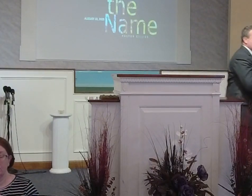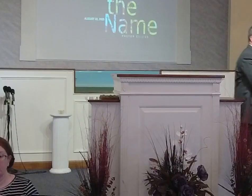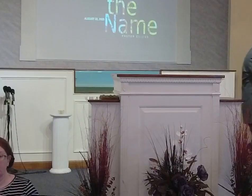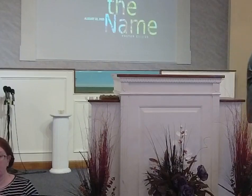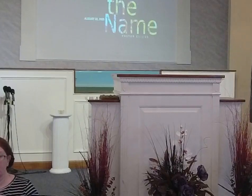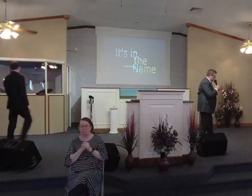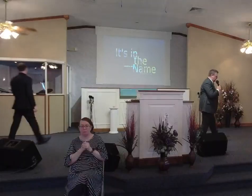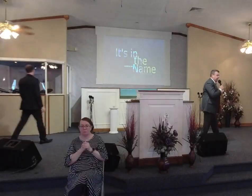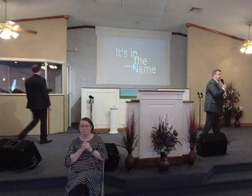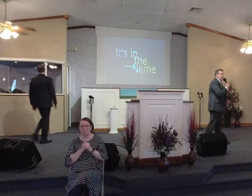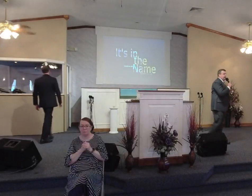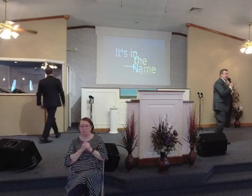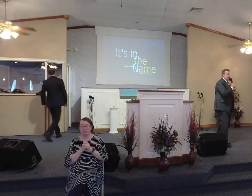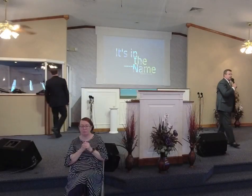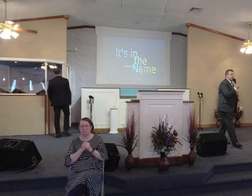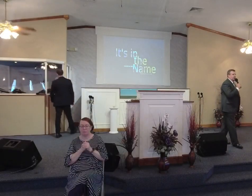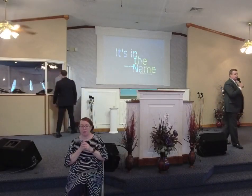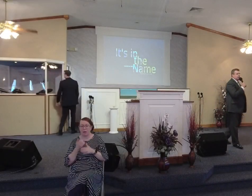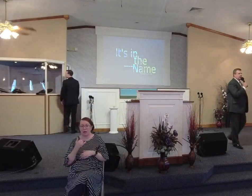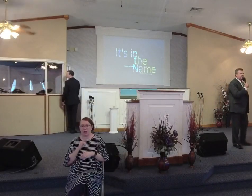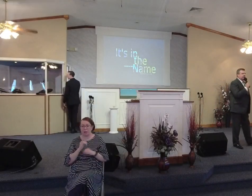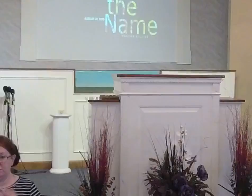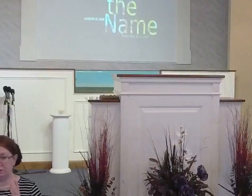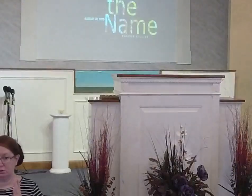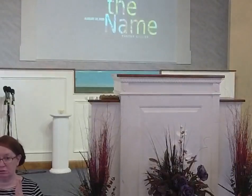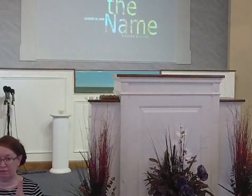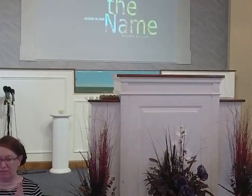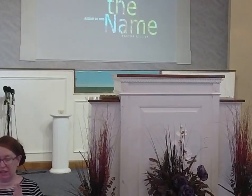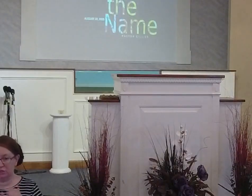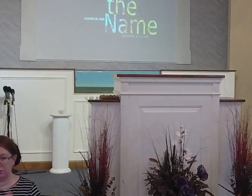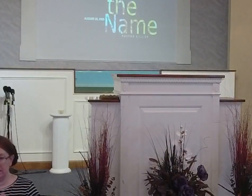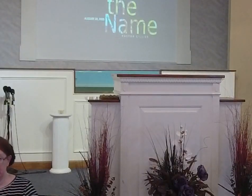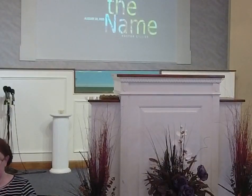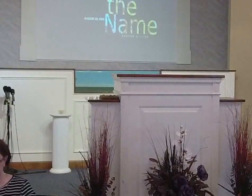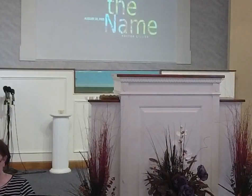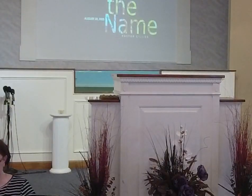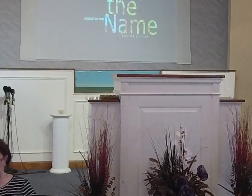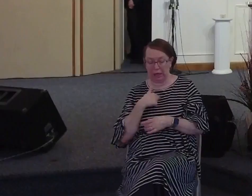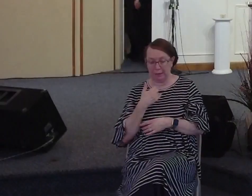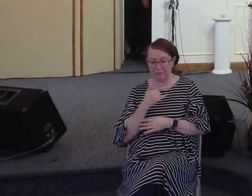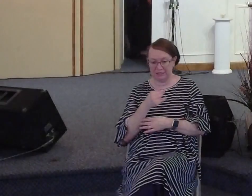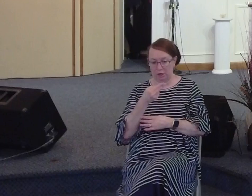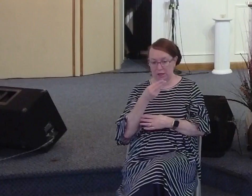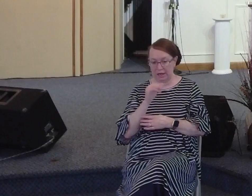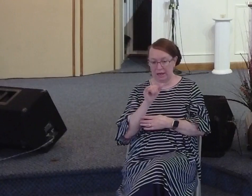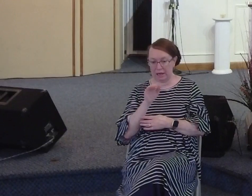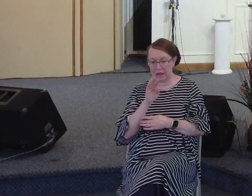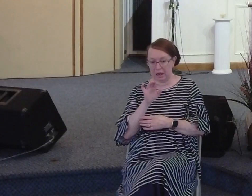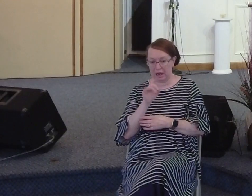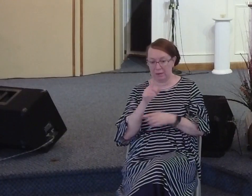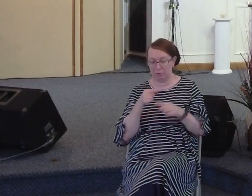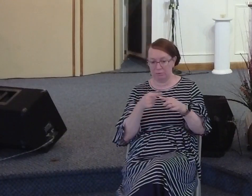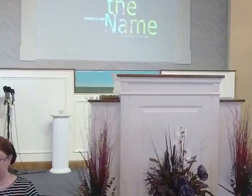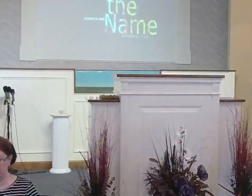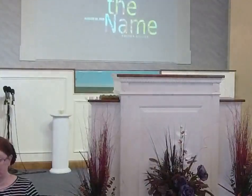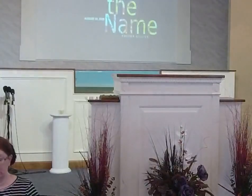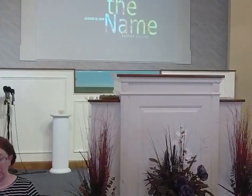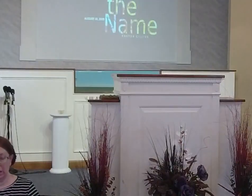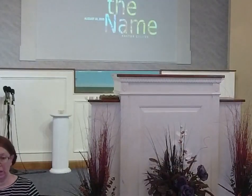¿Sabes qué? Yo sigo siendo un híbrido. Yo sigo siendo parte espíritu y parte carne. Yo no voy a